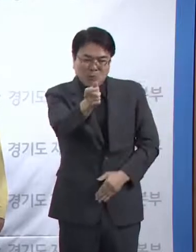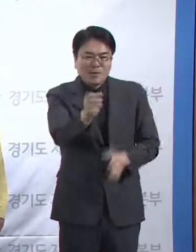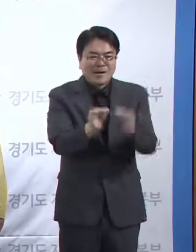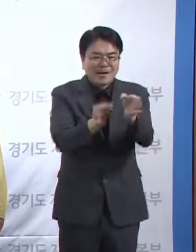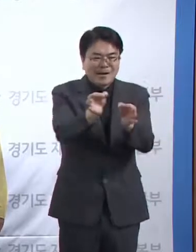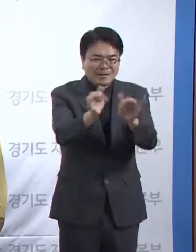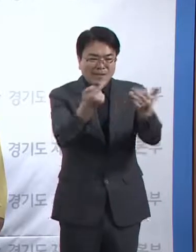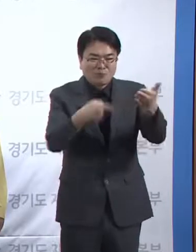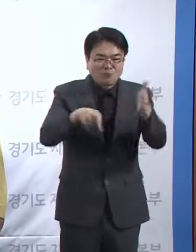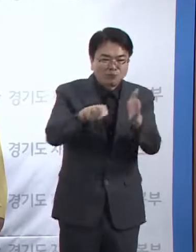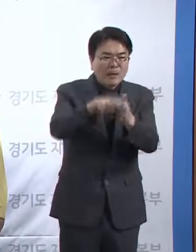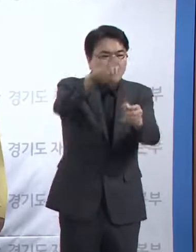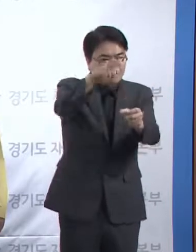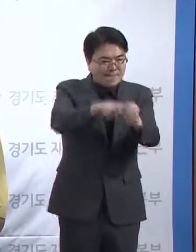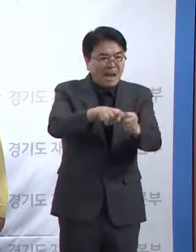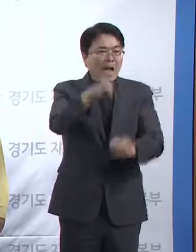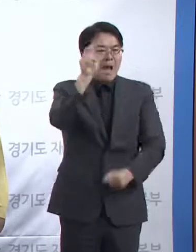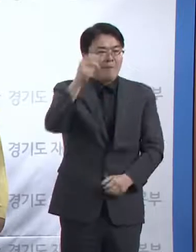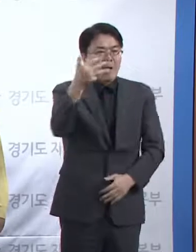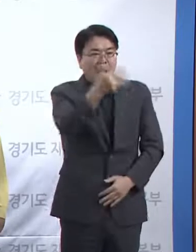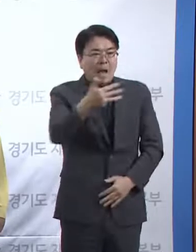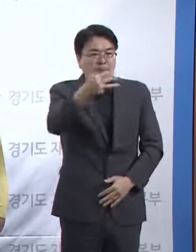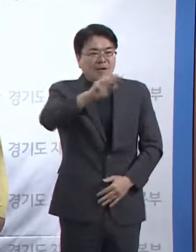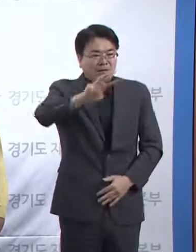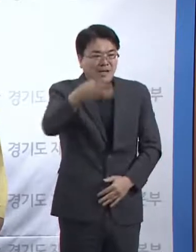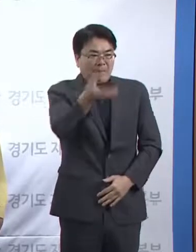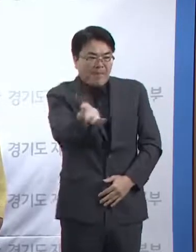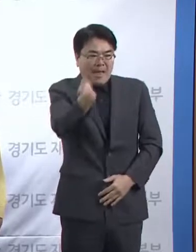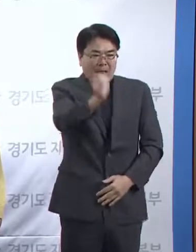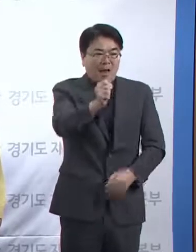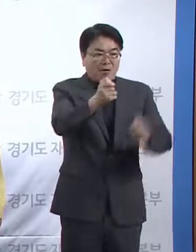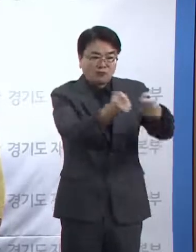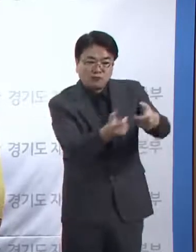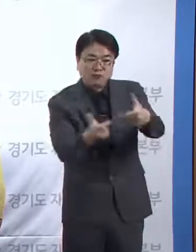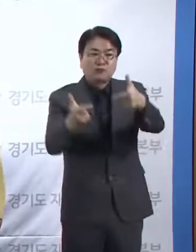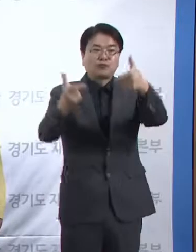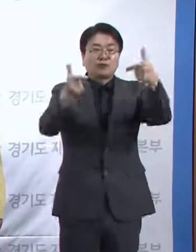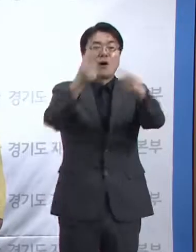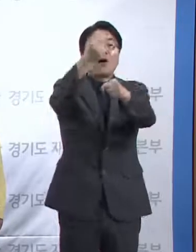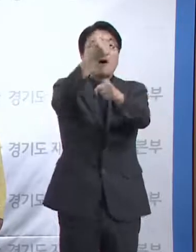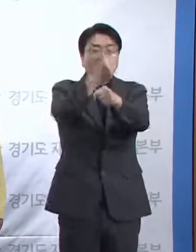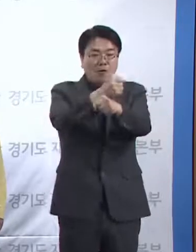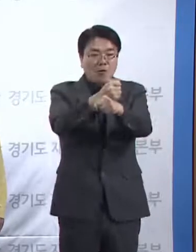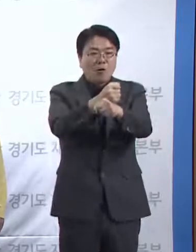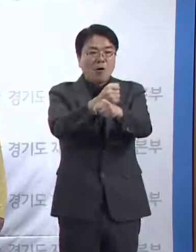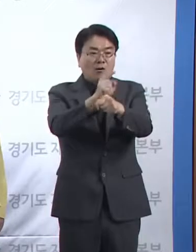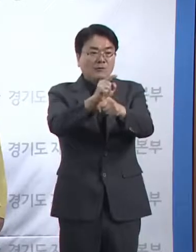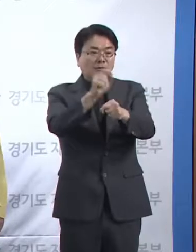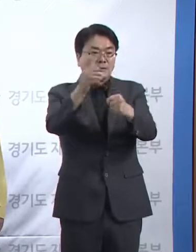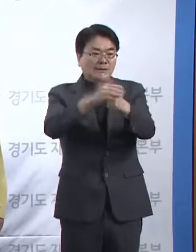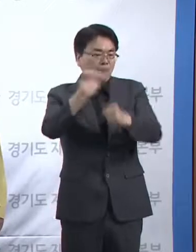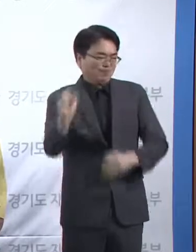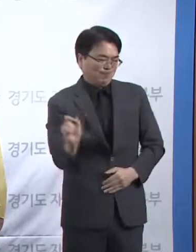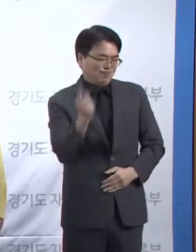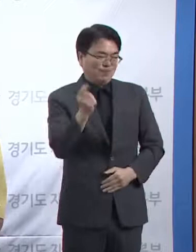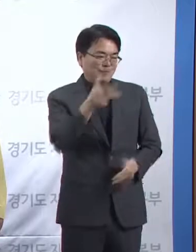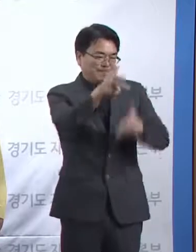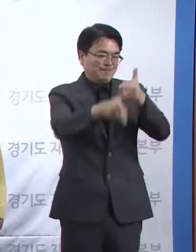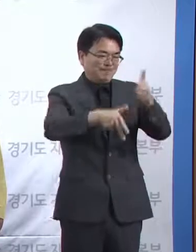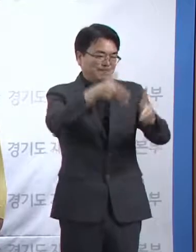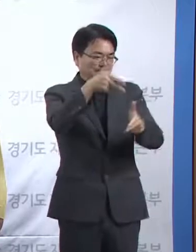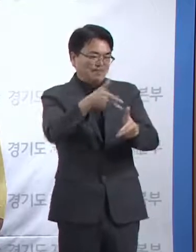매출은 최대로 약 8,300억 원이 증가하고 그에 따른 생산 유발로